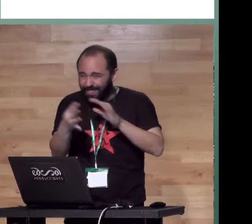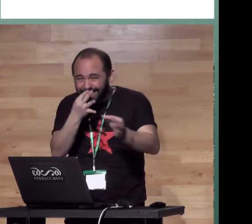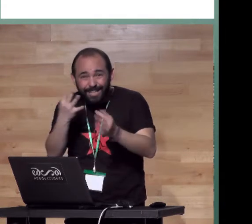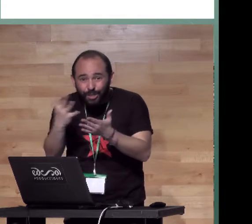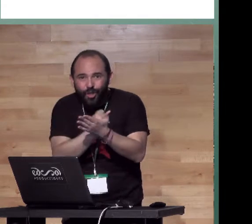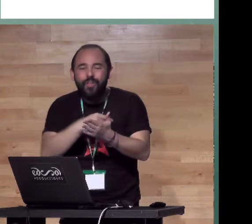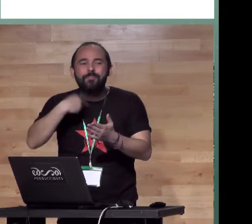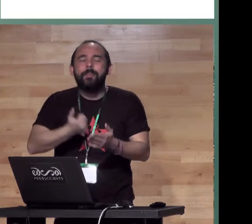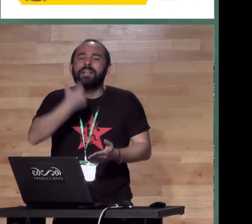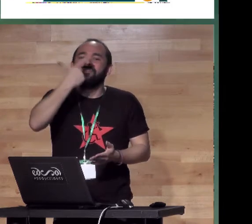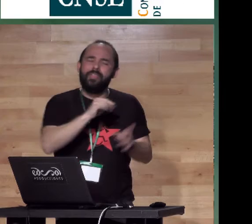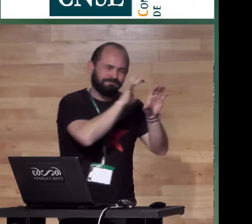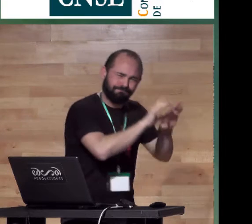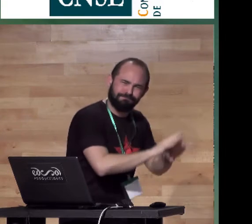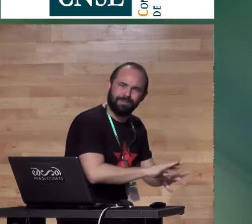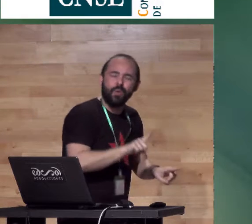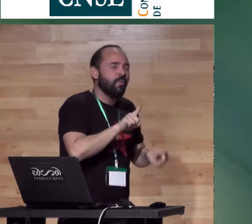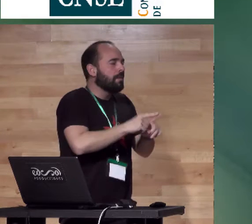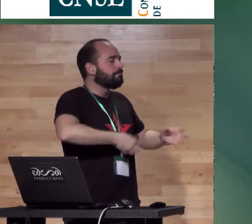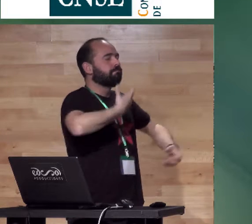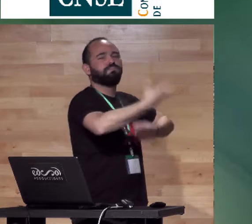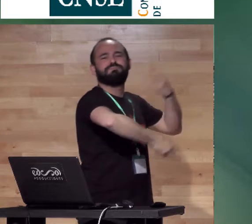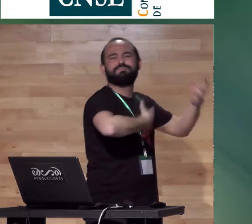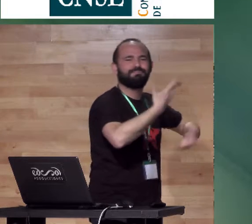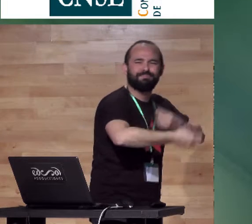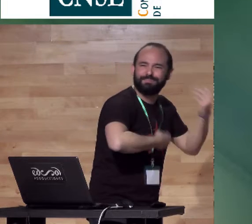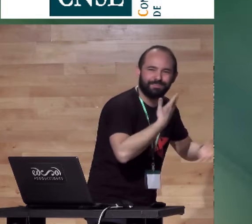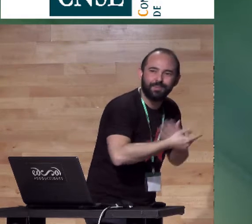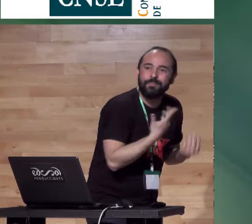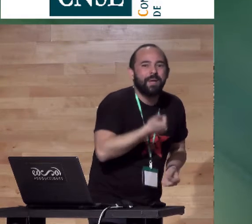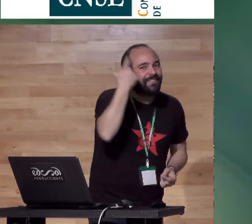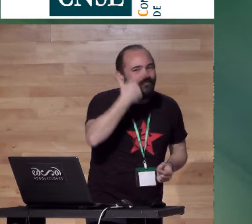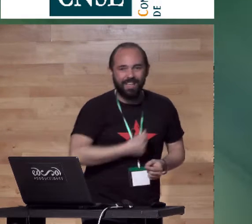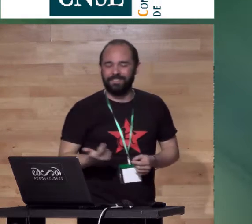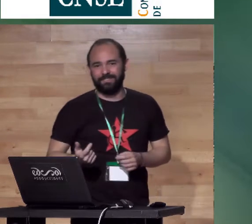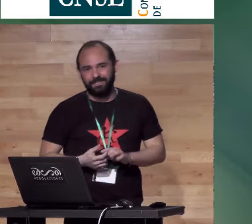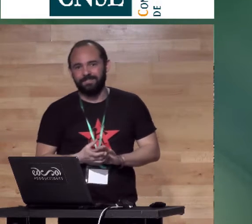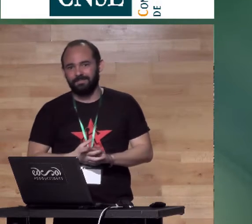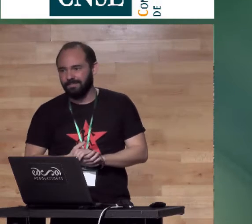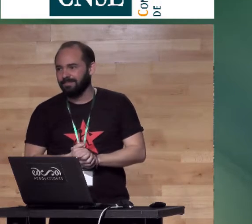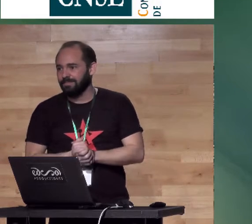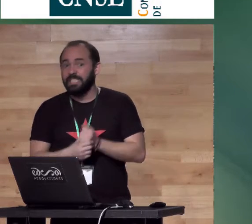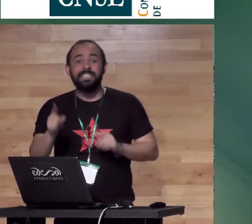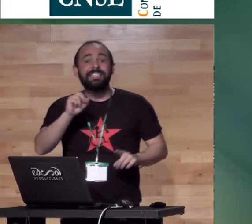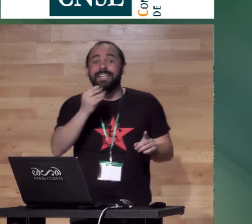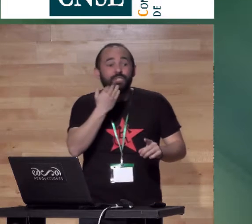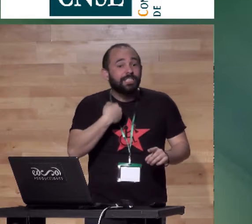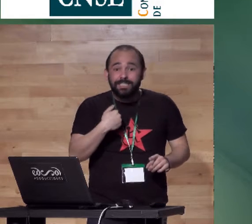Porque si tú conoces perfectamente todos los detalles, sabes muchísimo más fácil cómo redactar el guión, te sale mucho más sencillo.